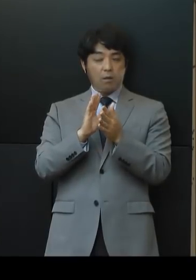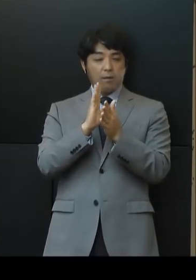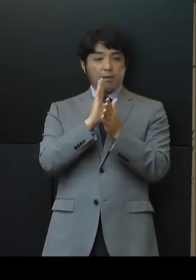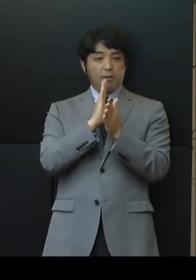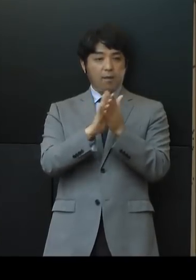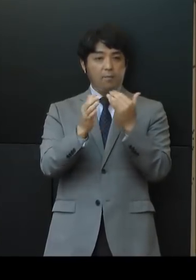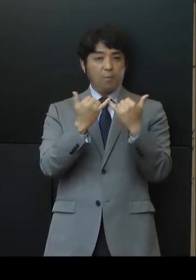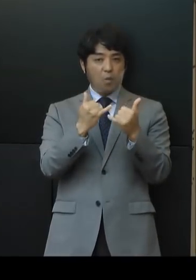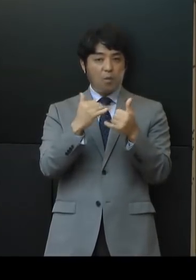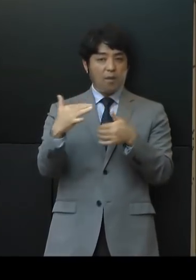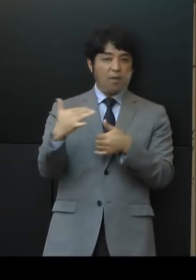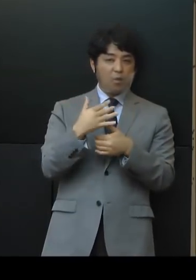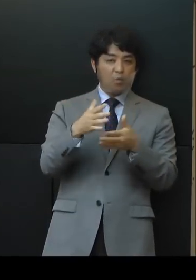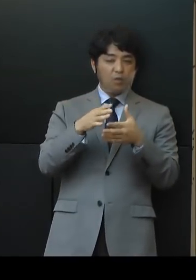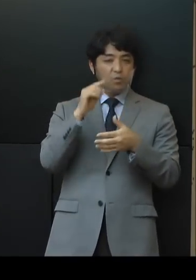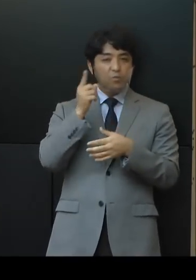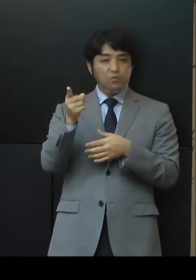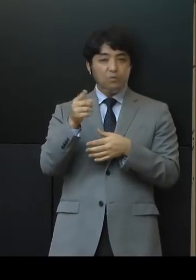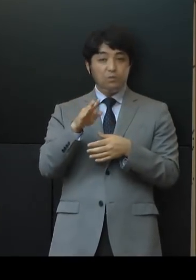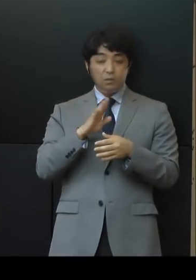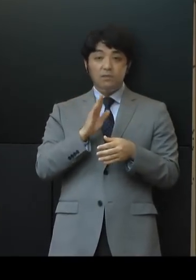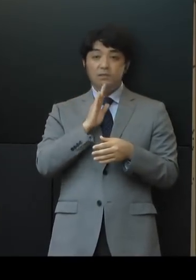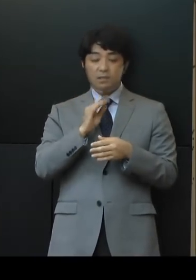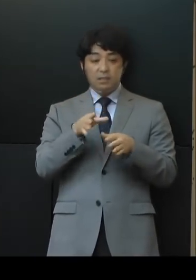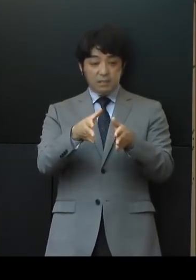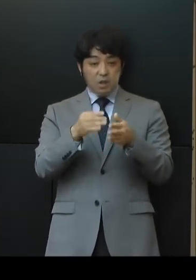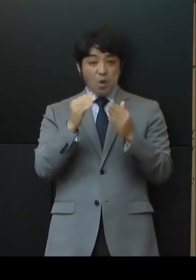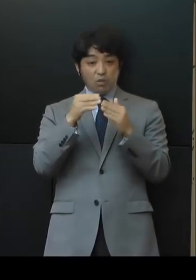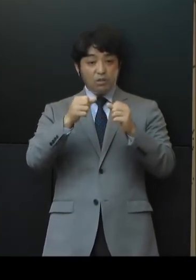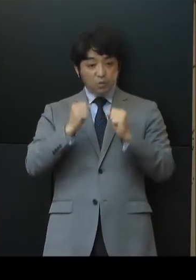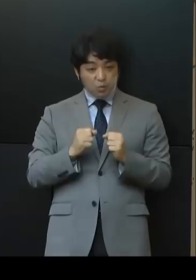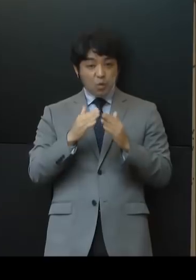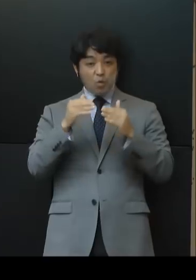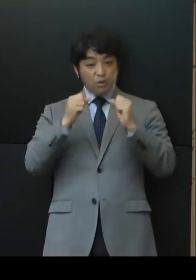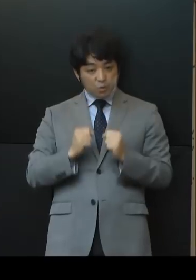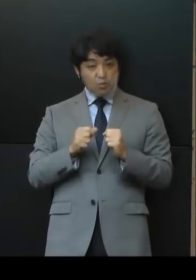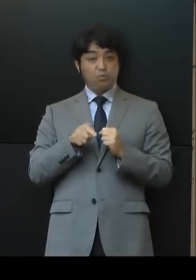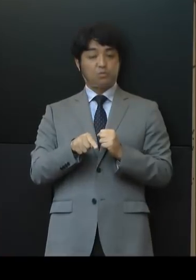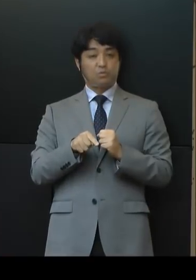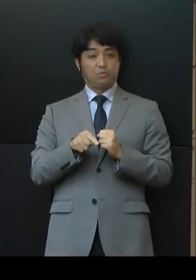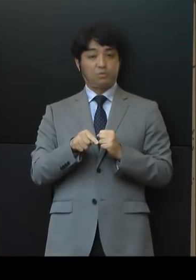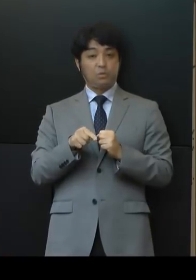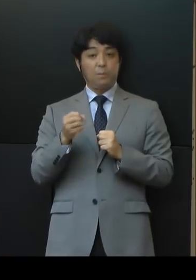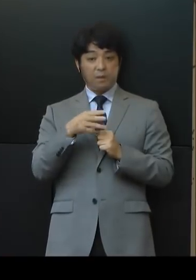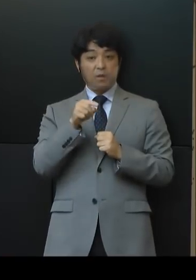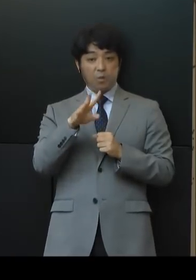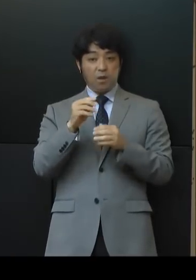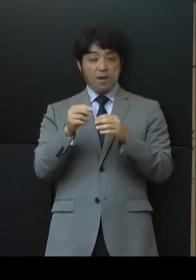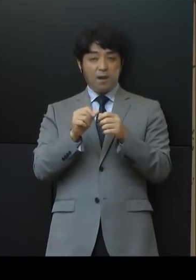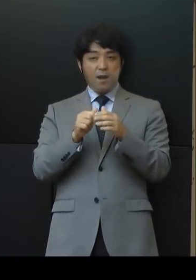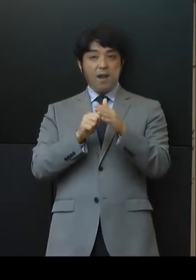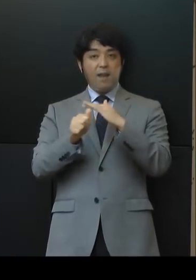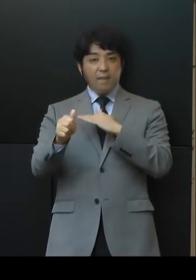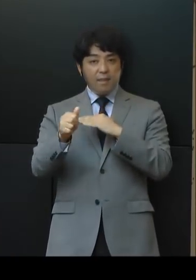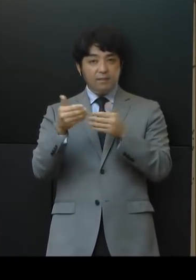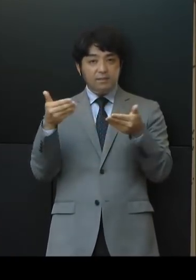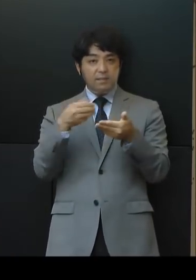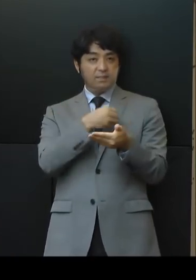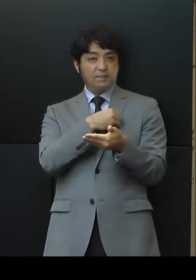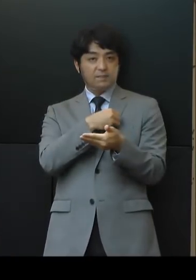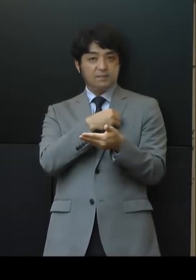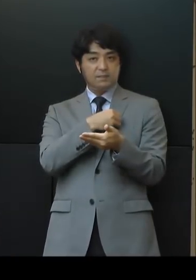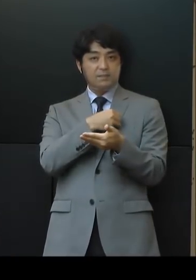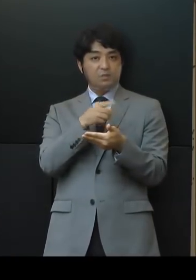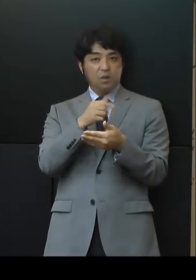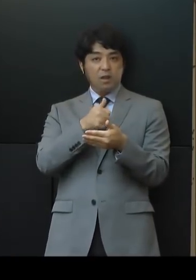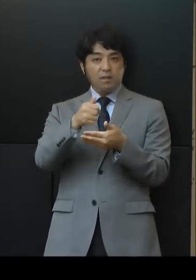というと、自粛で、派遣の社員とかも切られてですね、家賃が払えない、インフラが払えないというような現状がたくさん上がってきてい